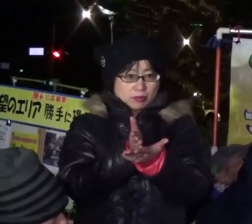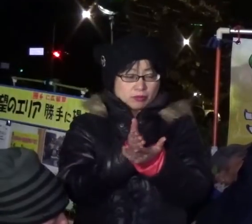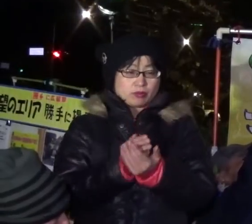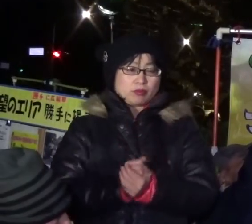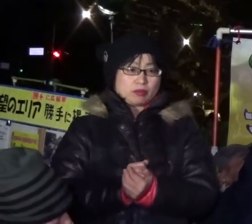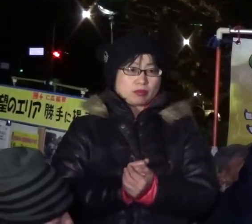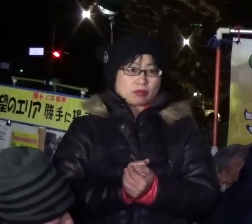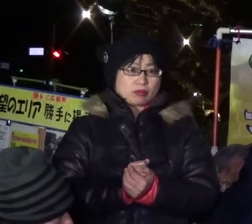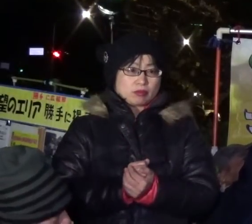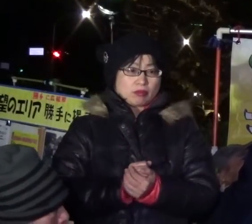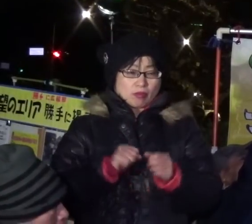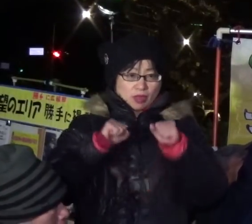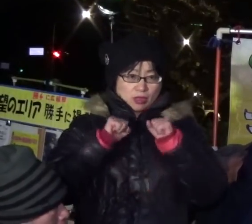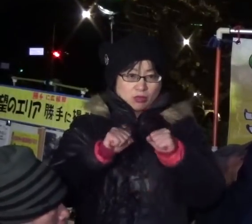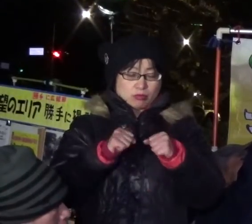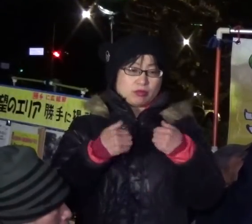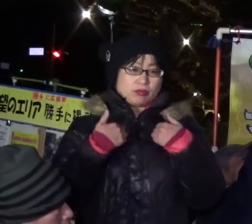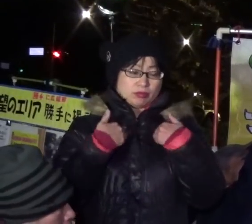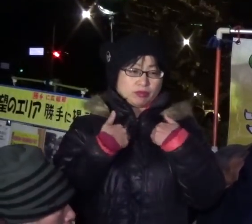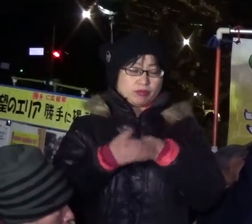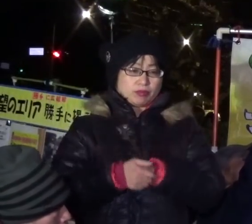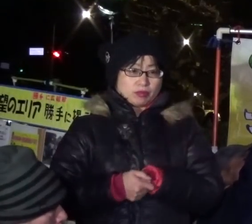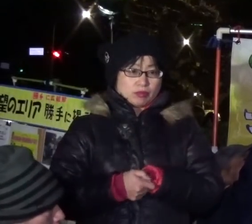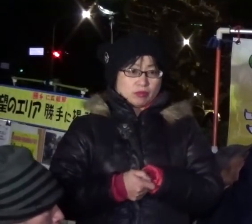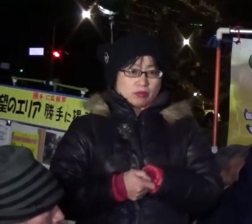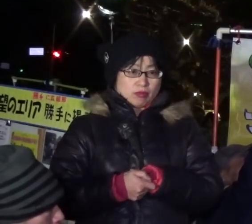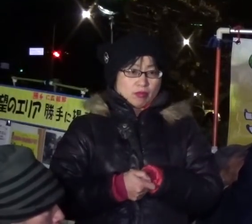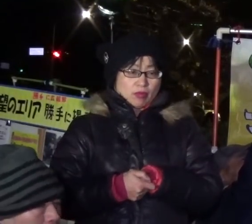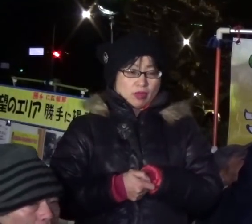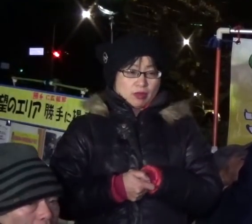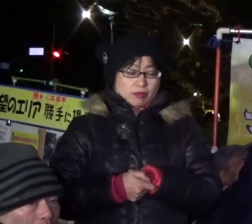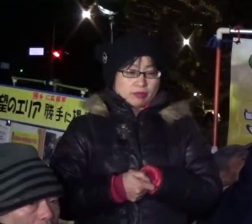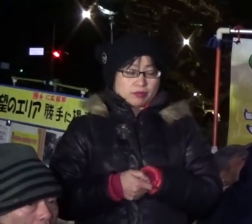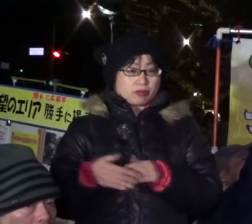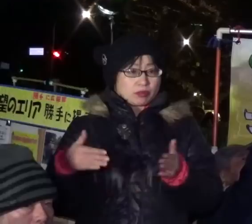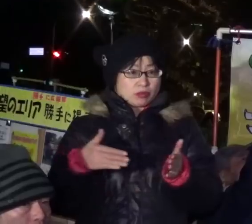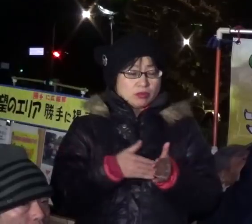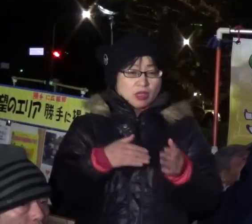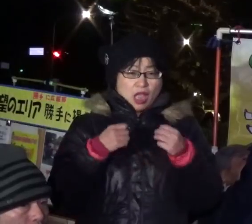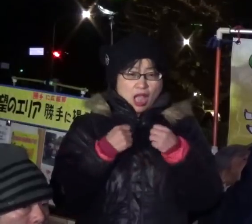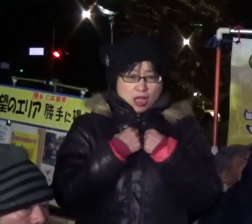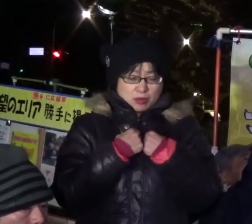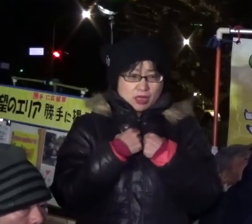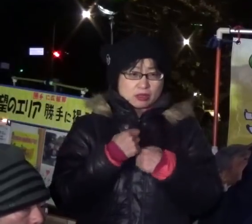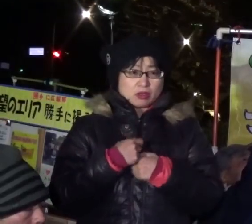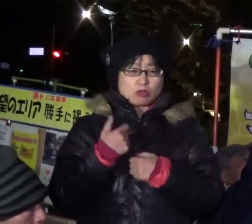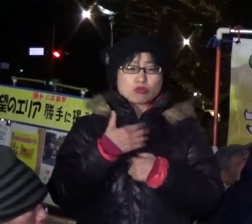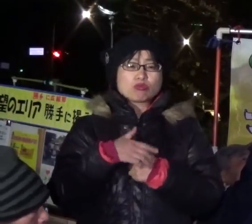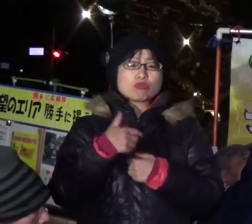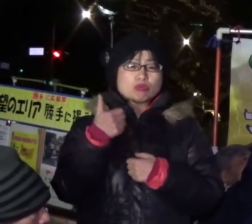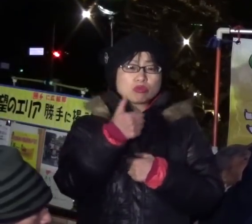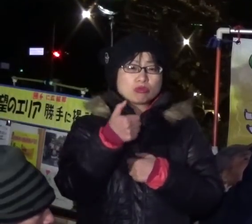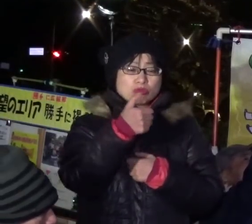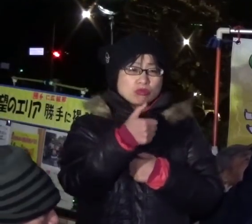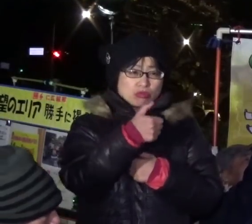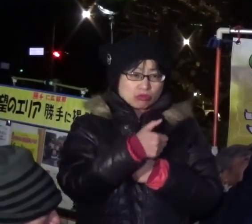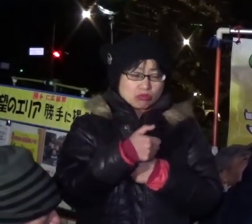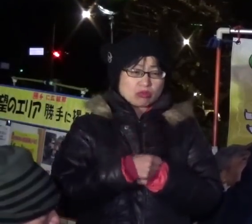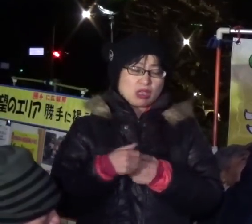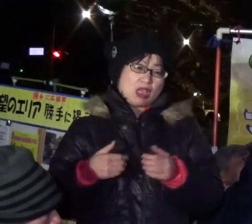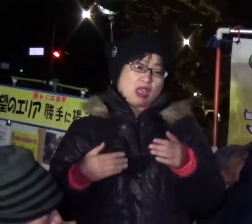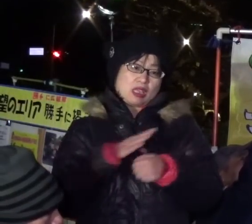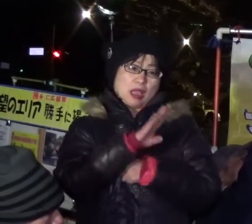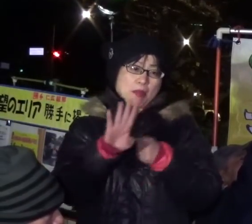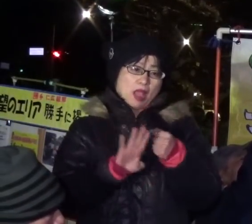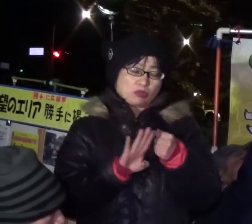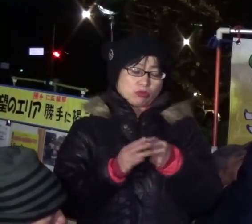ということはしっかりやらなければいけないんだと思います。やはりこれだけ危険な、そして老朽原発ですから、これ